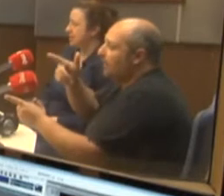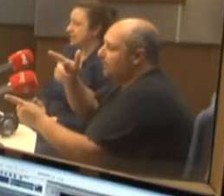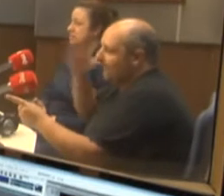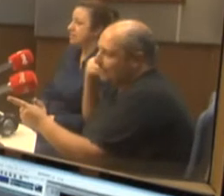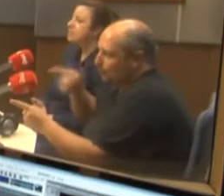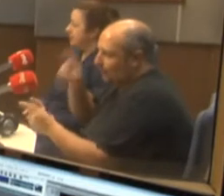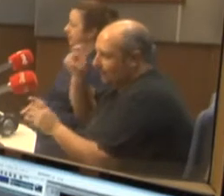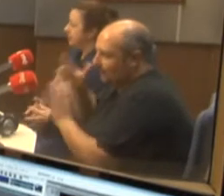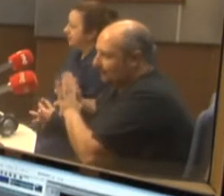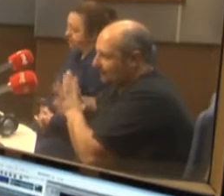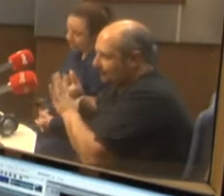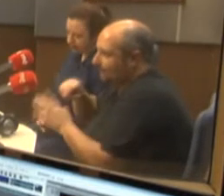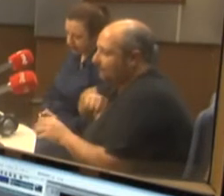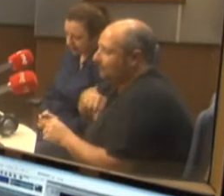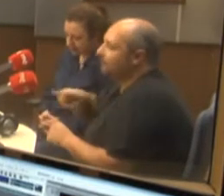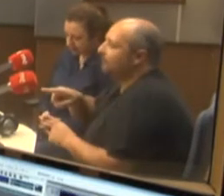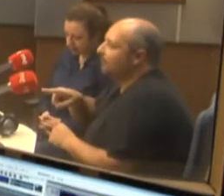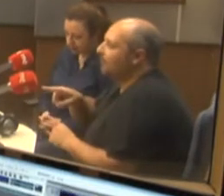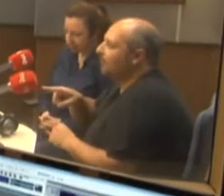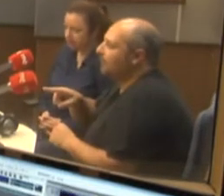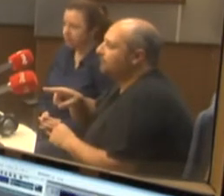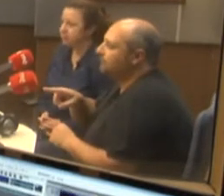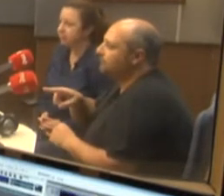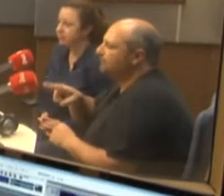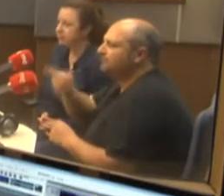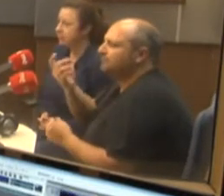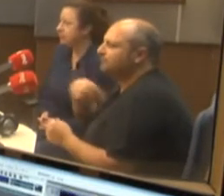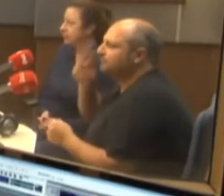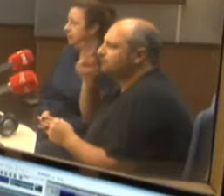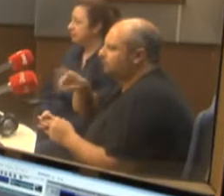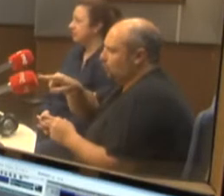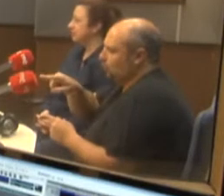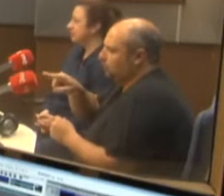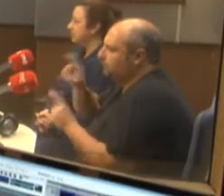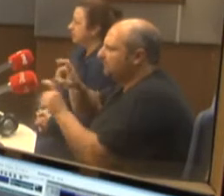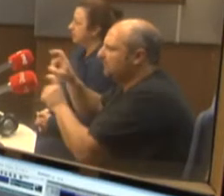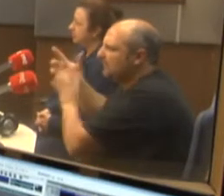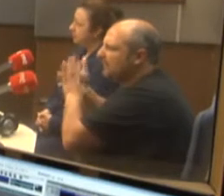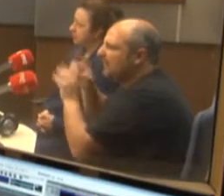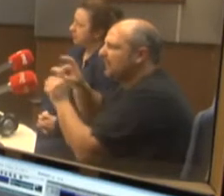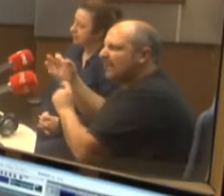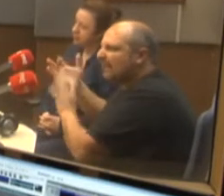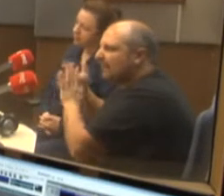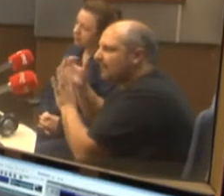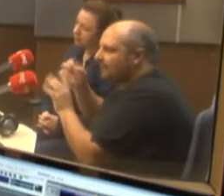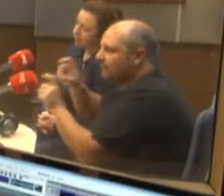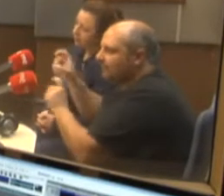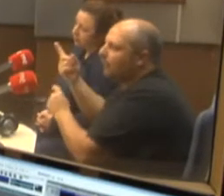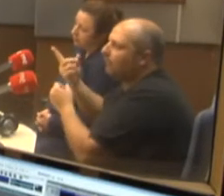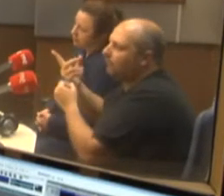de este curso. ¿Qué es lo que le enseñáis a los profesionales sanitarios? Supongo que será una